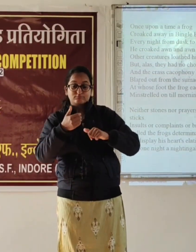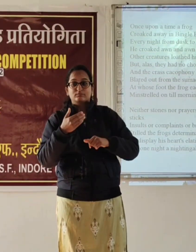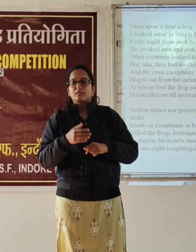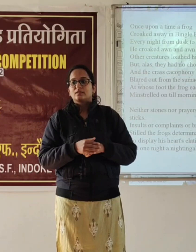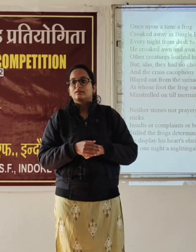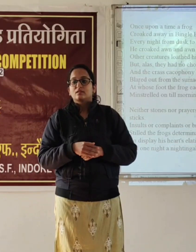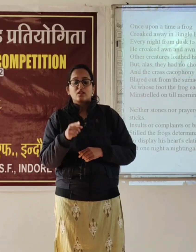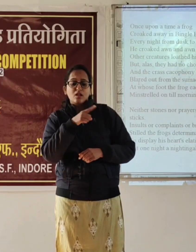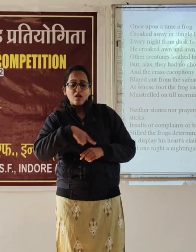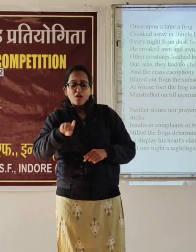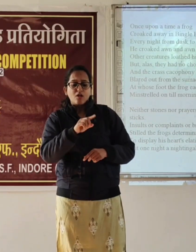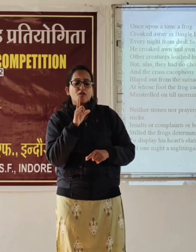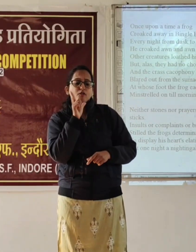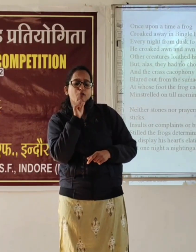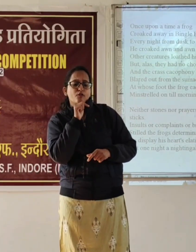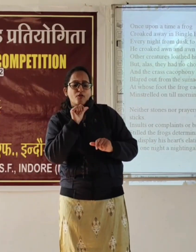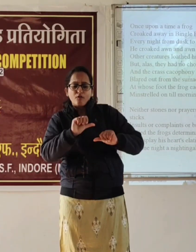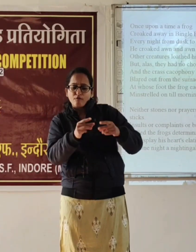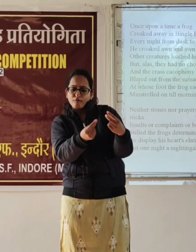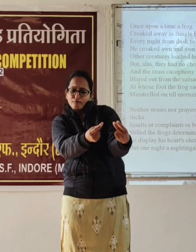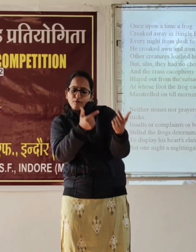कि आखिर को कौन तेज।